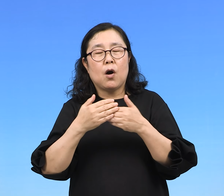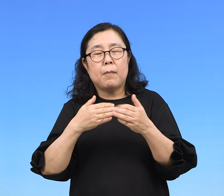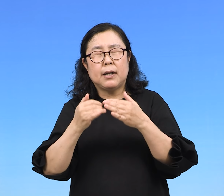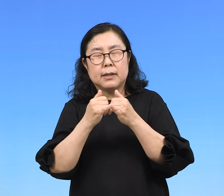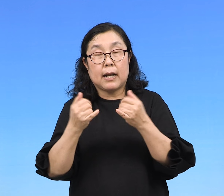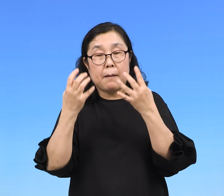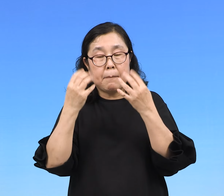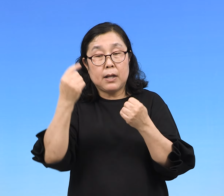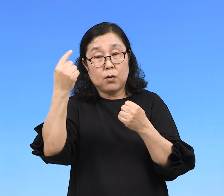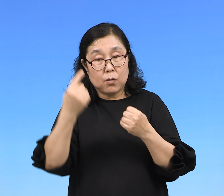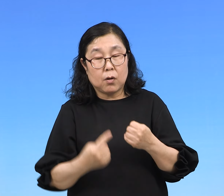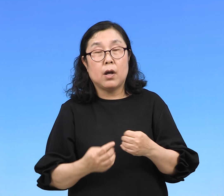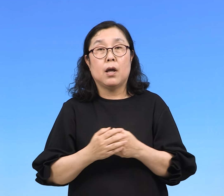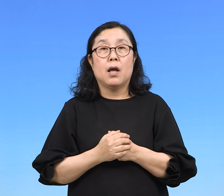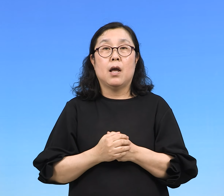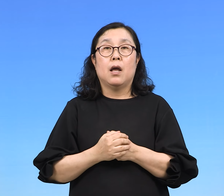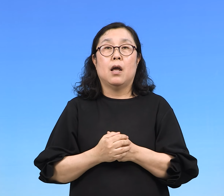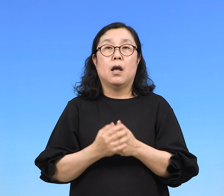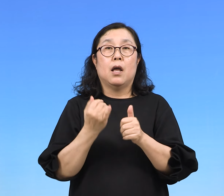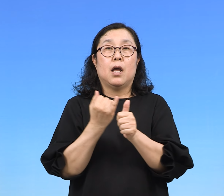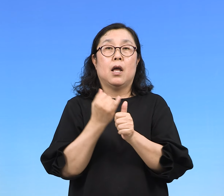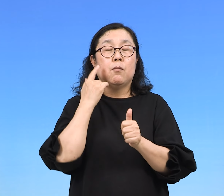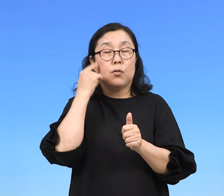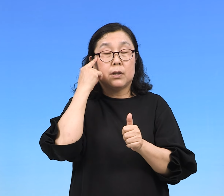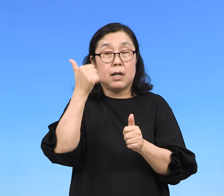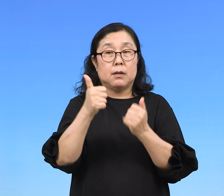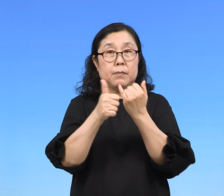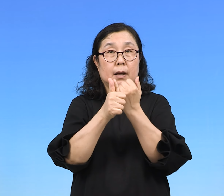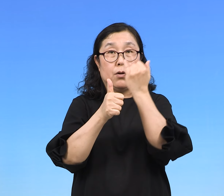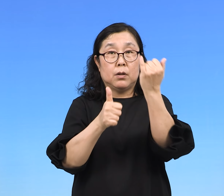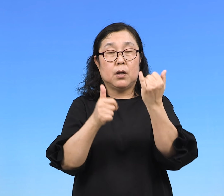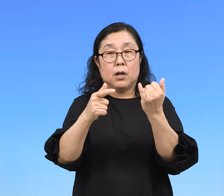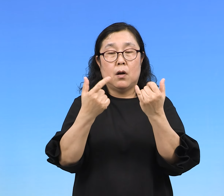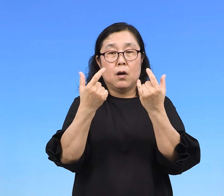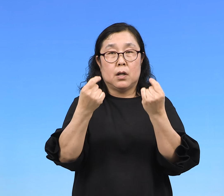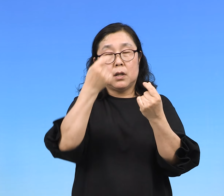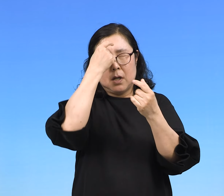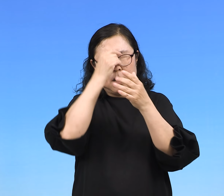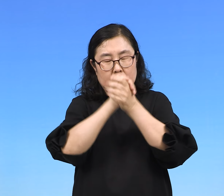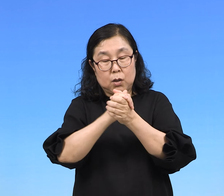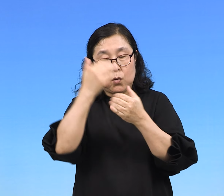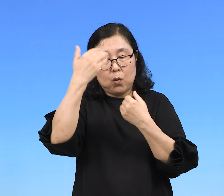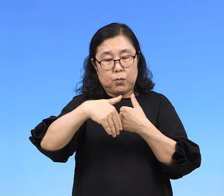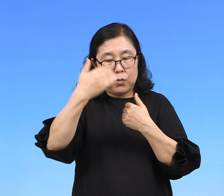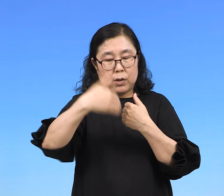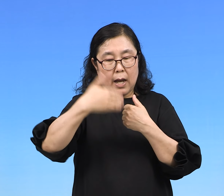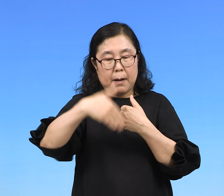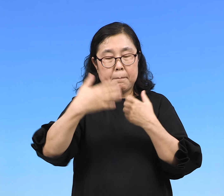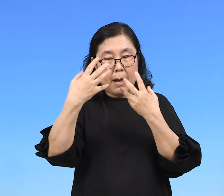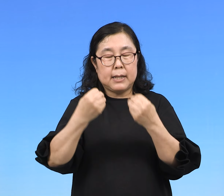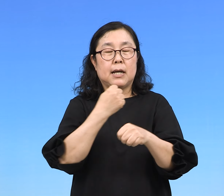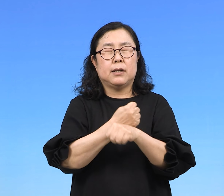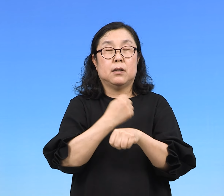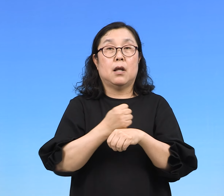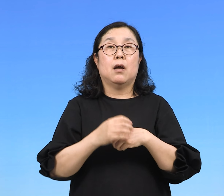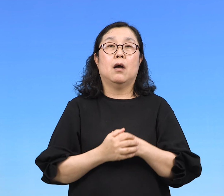분들이 많이 올 거라고. 사모님들이 이상하게 이번 주에 이런 기도 부탁을 막 엄청 많이 한 것